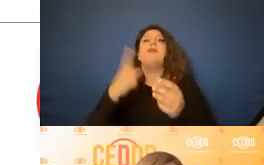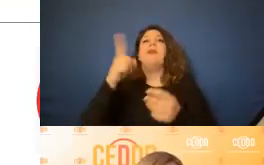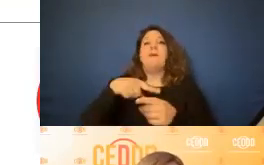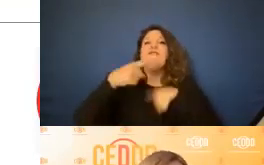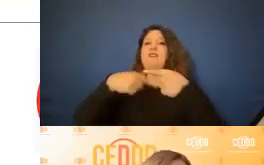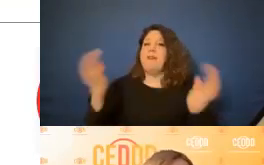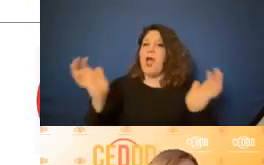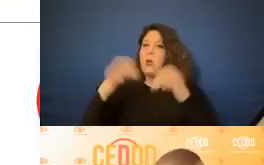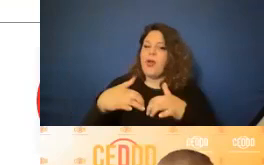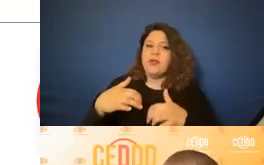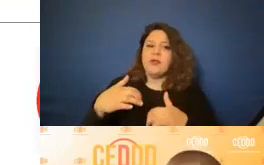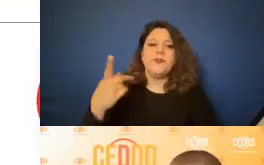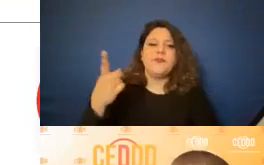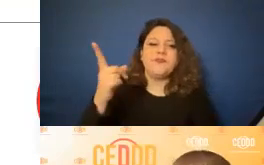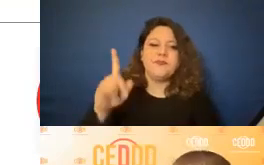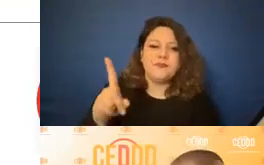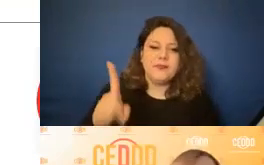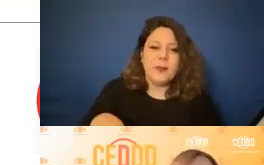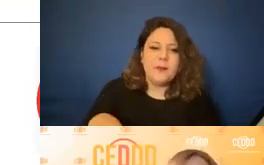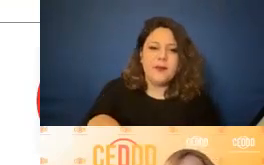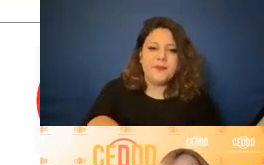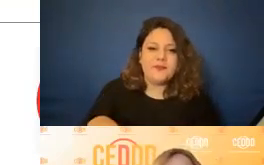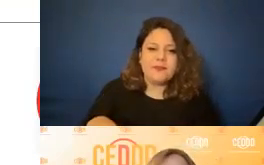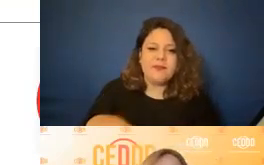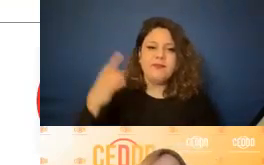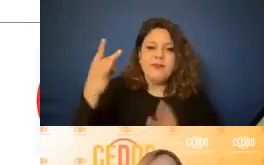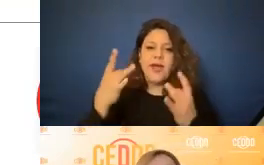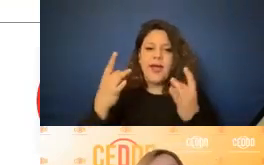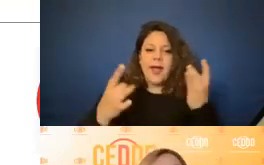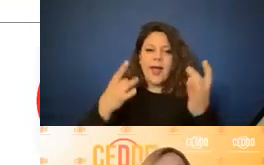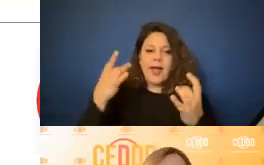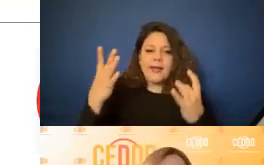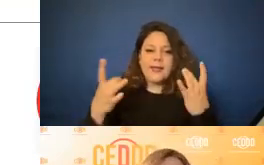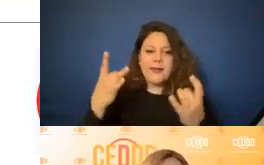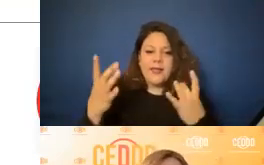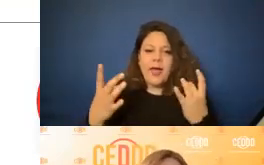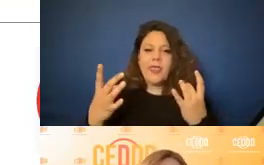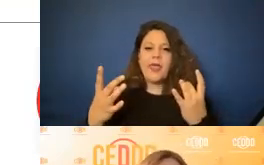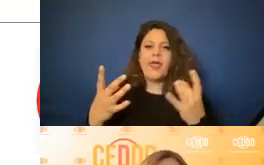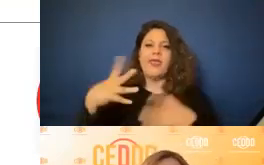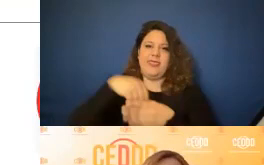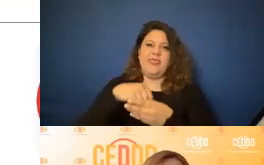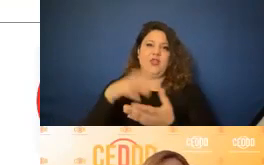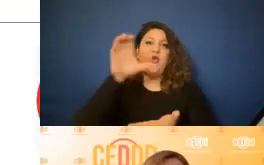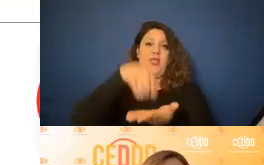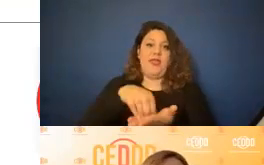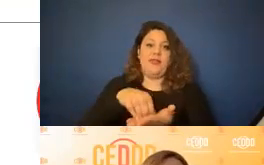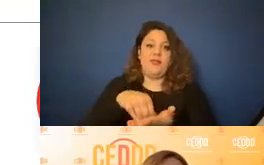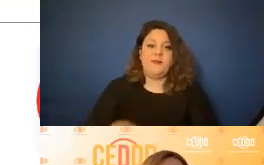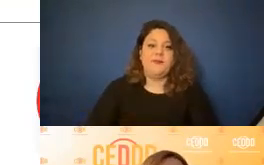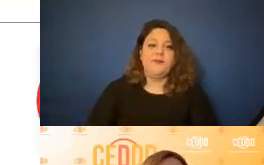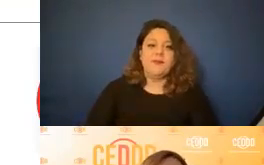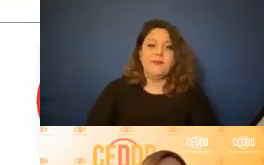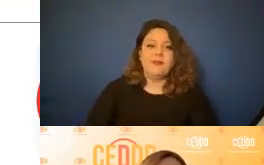en el centro. Las tutorías individualizadas van a tener que ser con la víctima y con